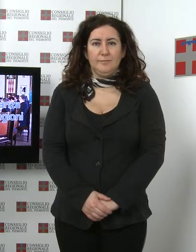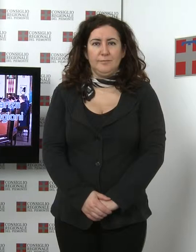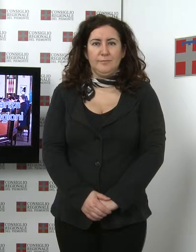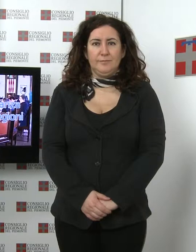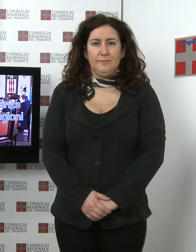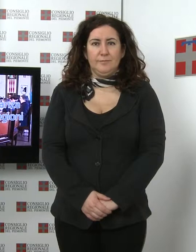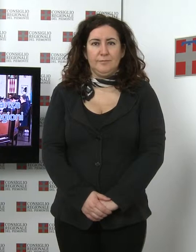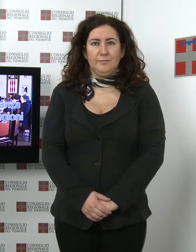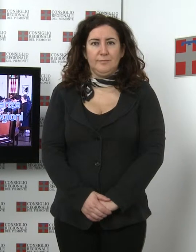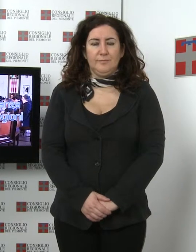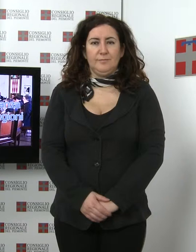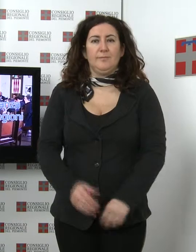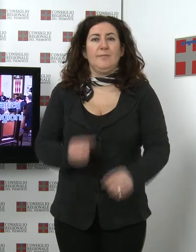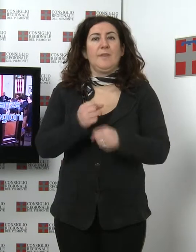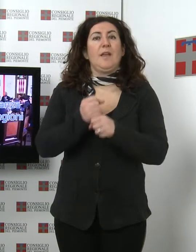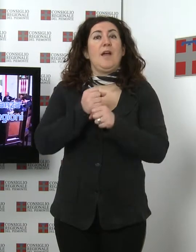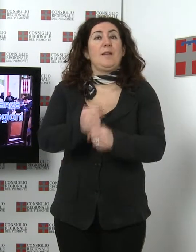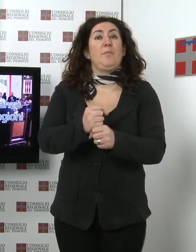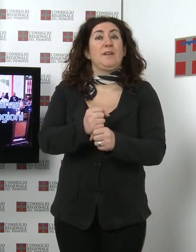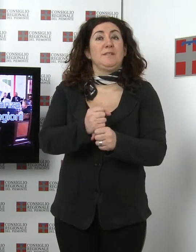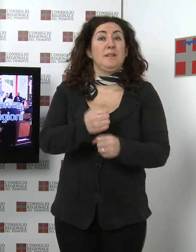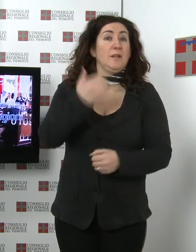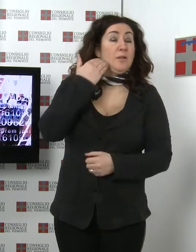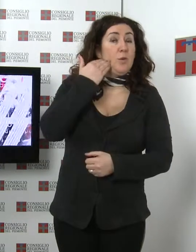piena rappresentanza di genere nelle regioni.